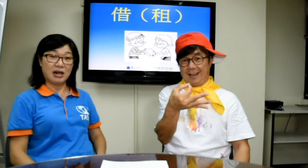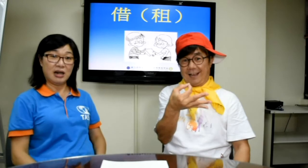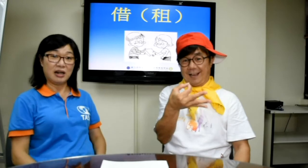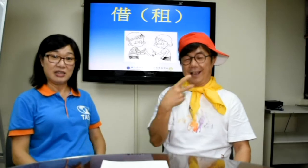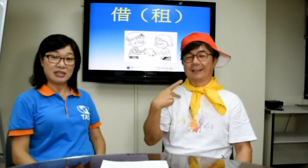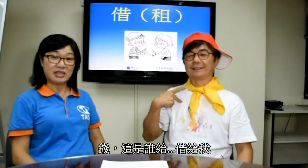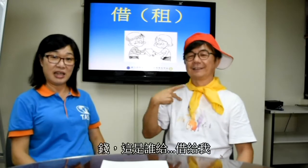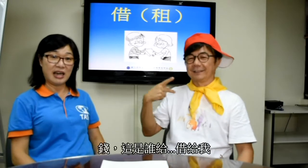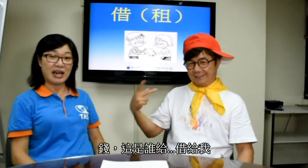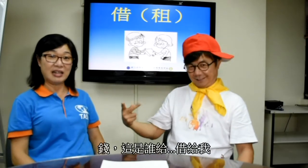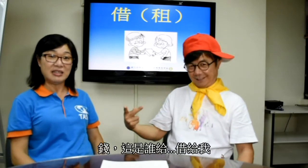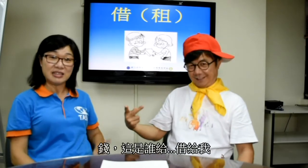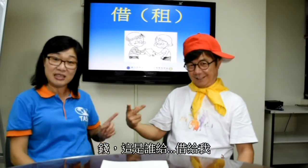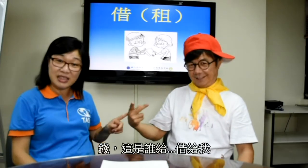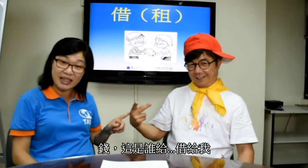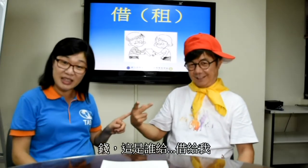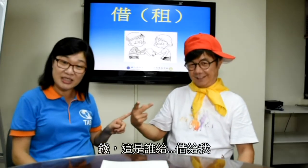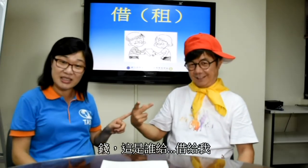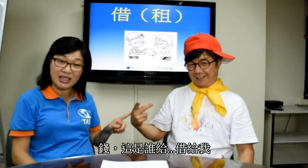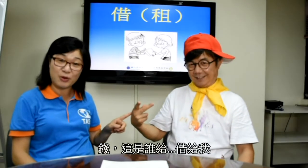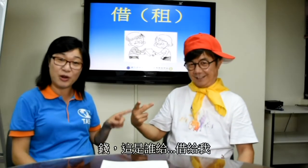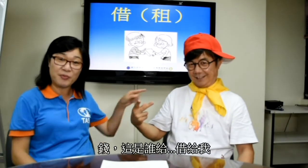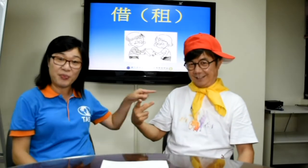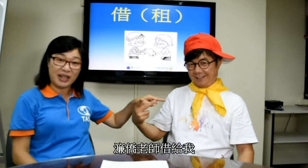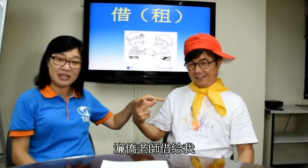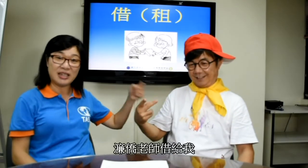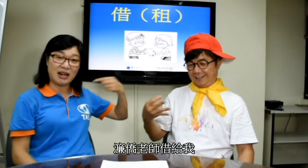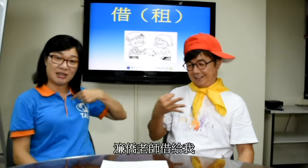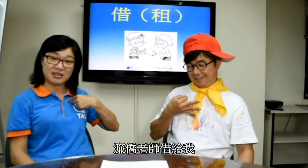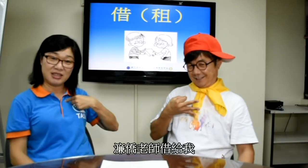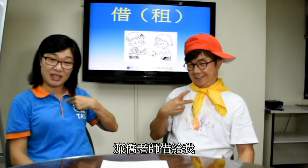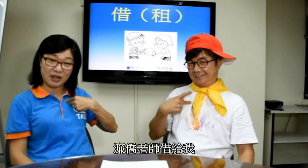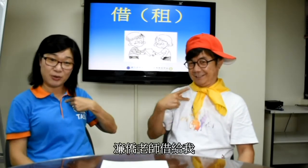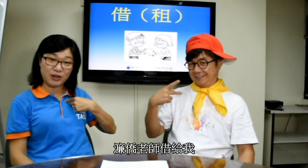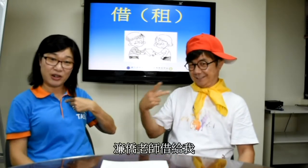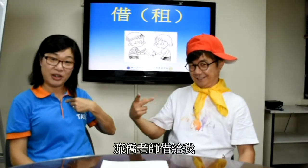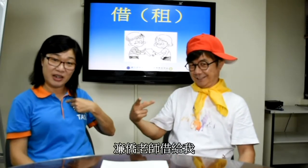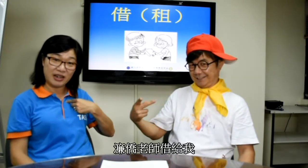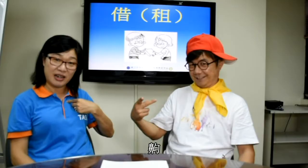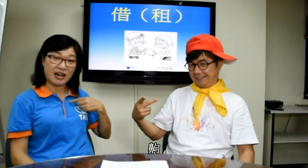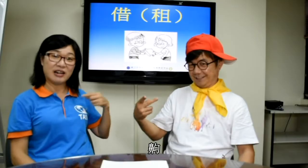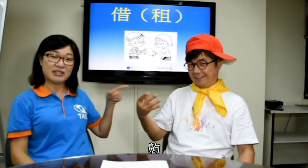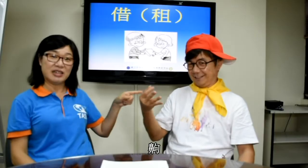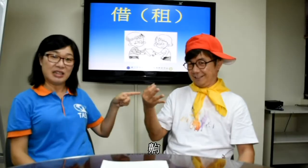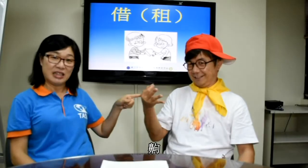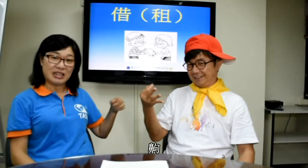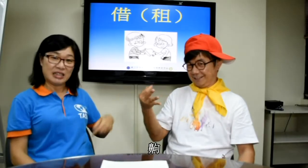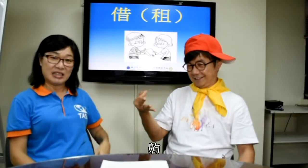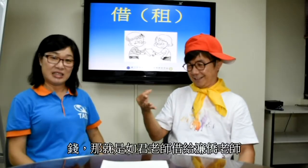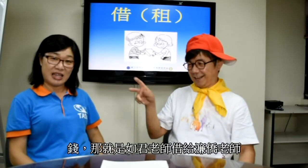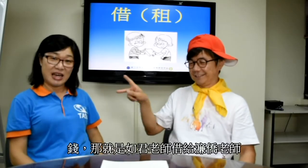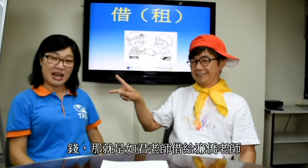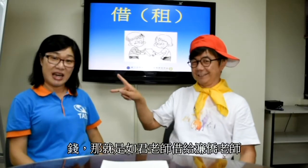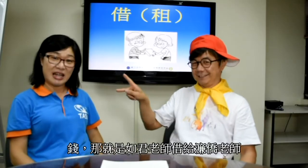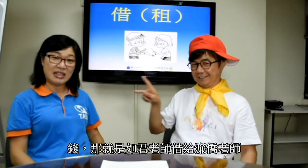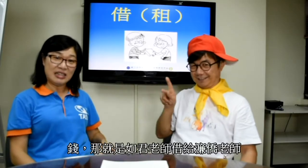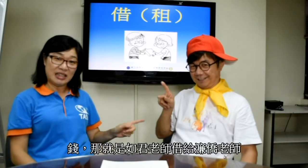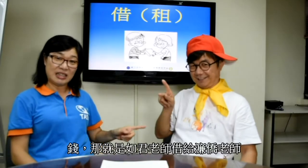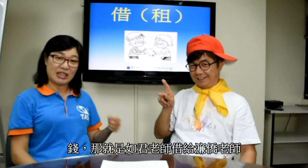好，钱，这是谁给借给我？连桥老师借给我。好，钱，那就